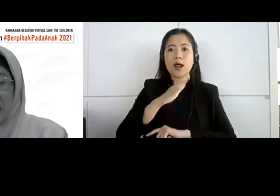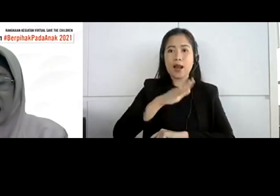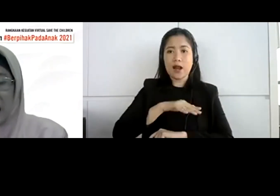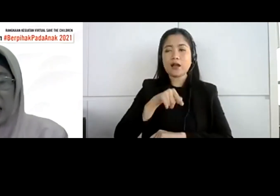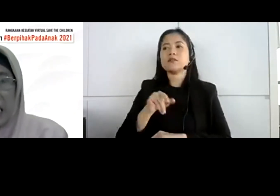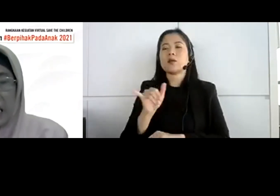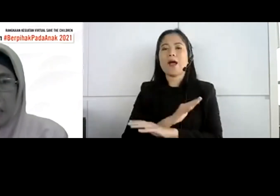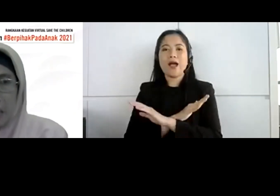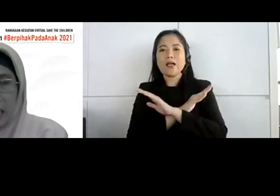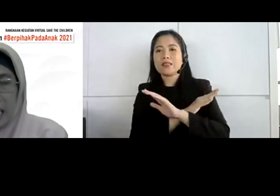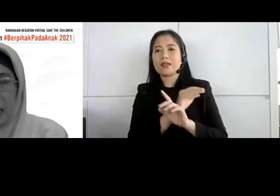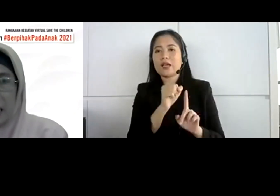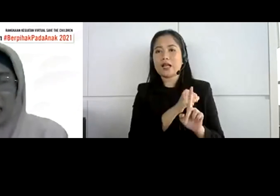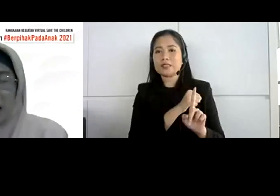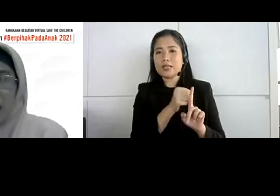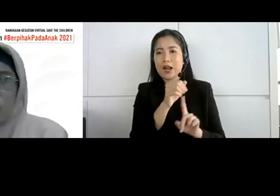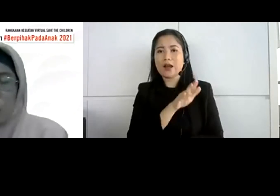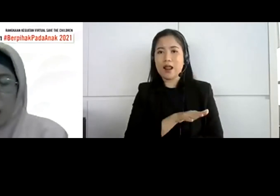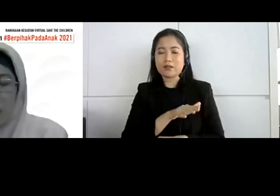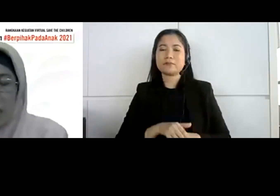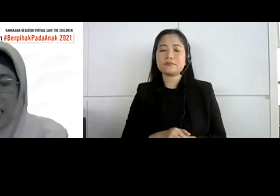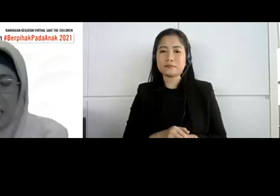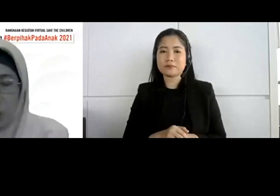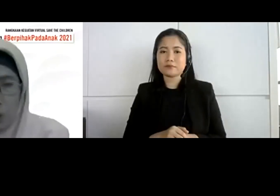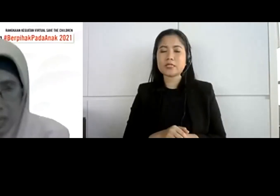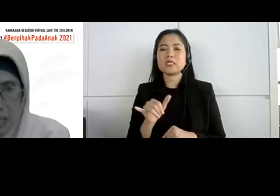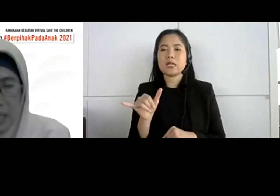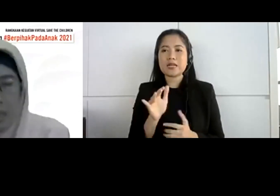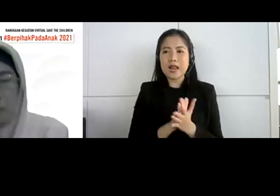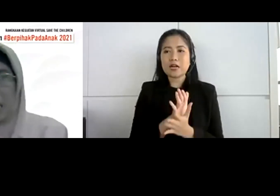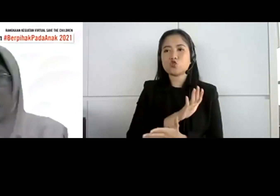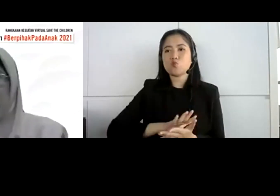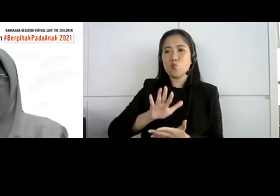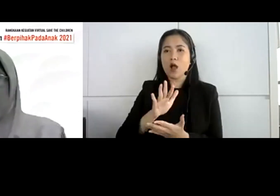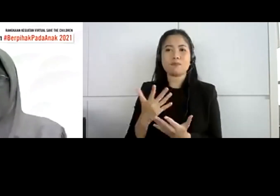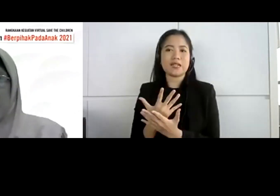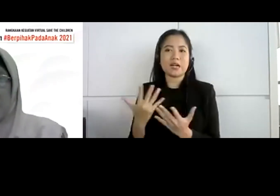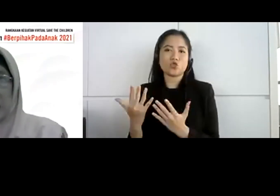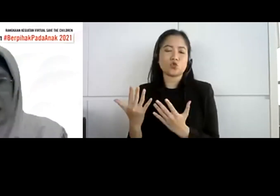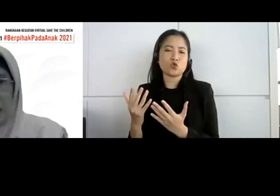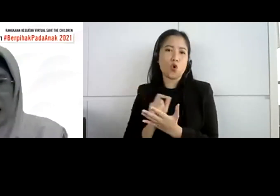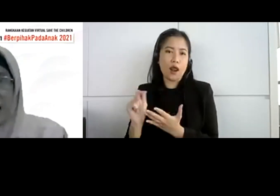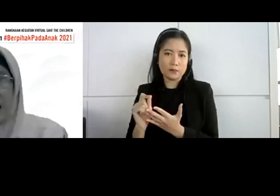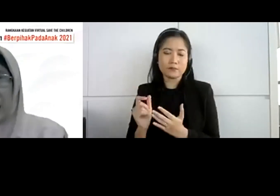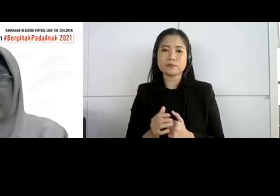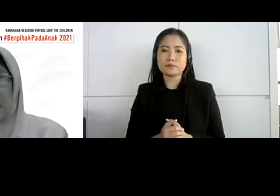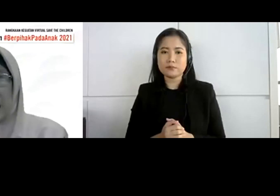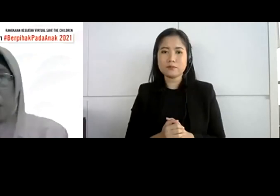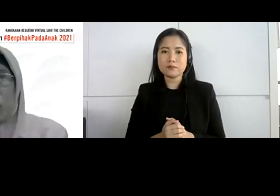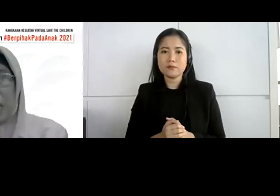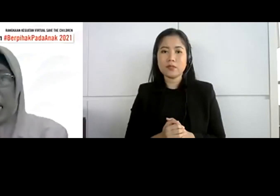anti kekerasan terhadap anak serta semua warga sekolah. Bersama Save the Children, anak